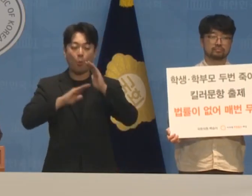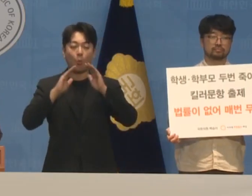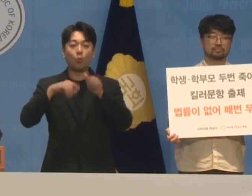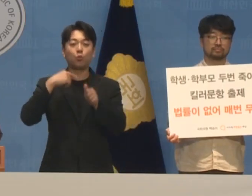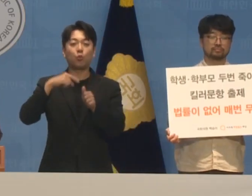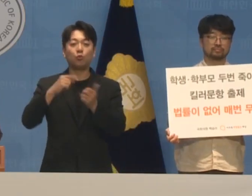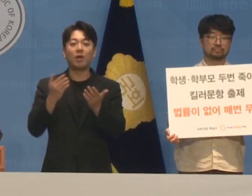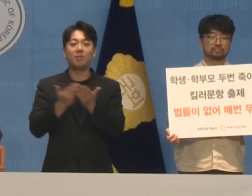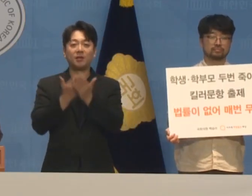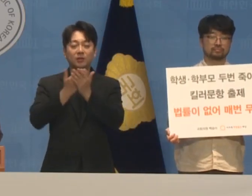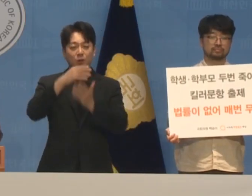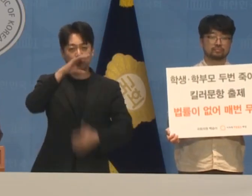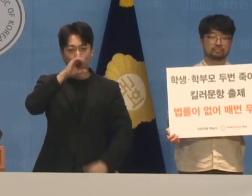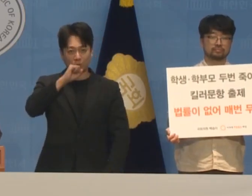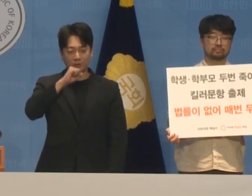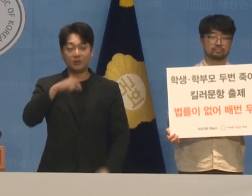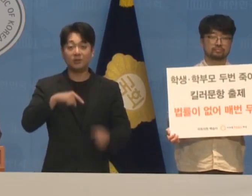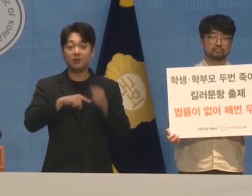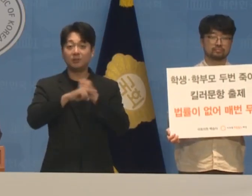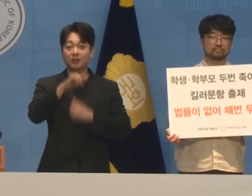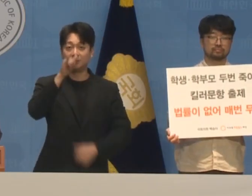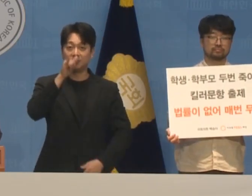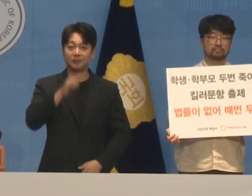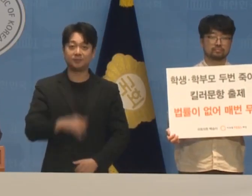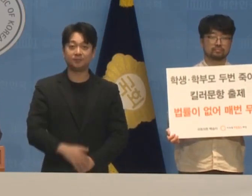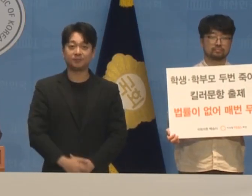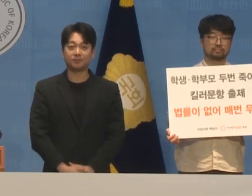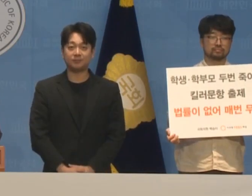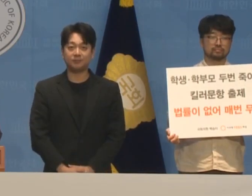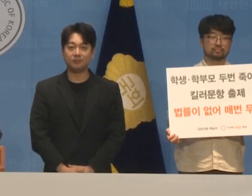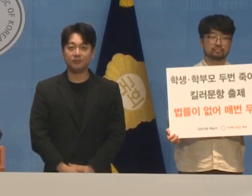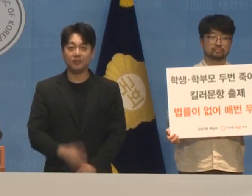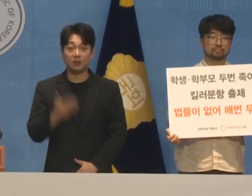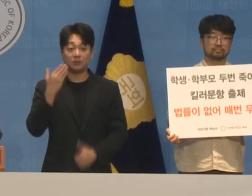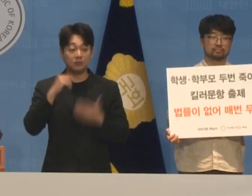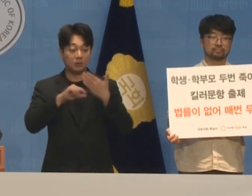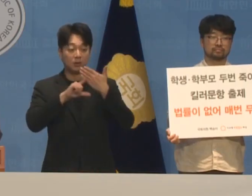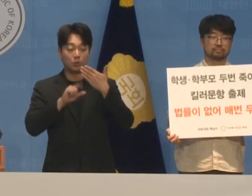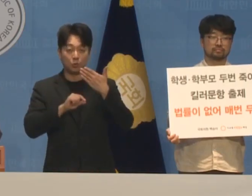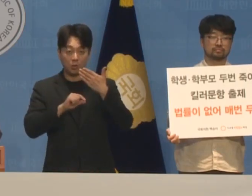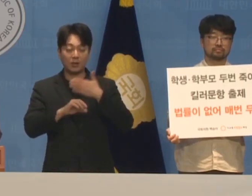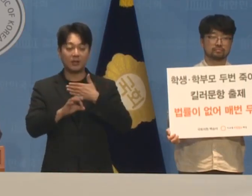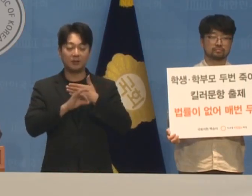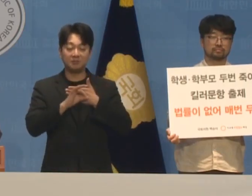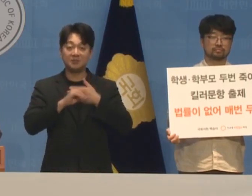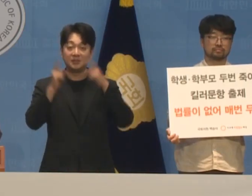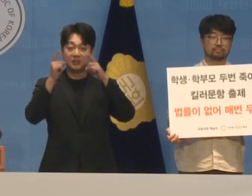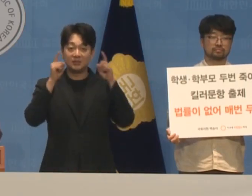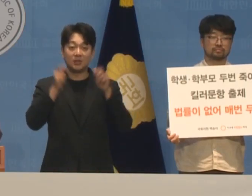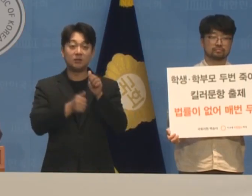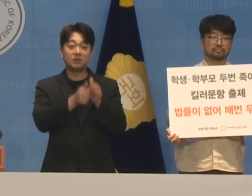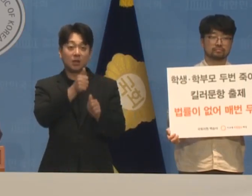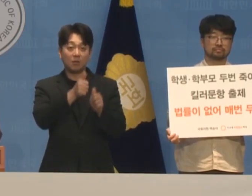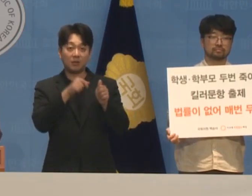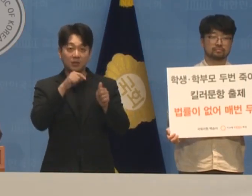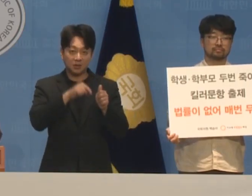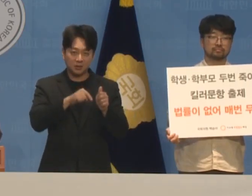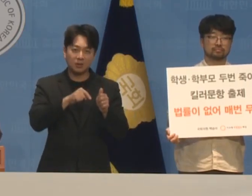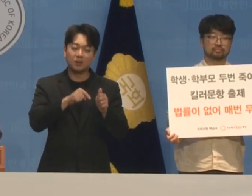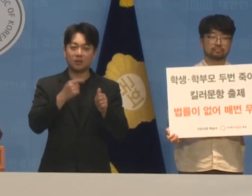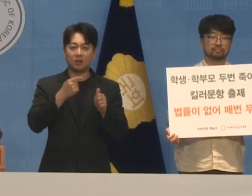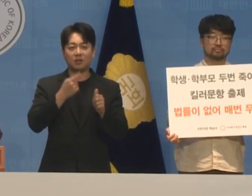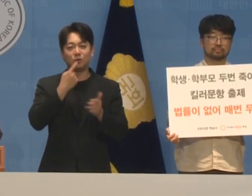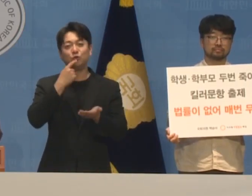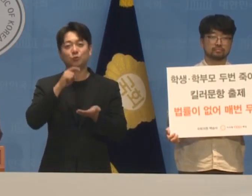평가됩니다. 일각에서는 이번 수능 9월 모의평가가 지나치게 쉬웠기 때문에 본 수능